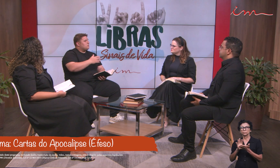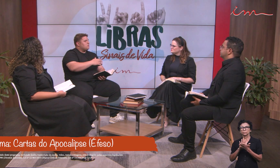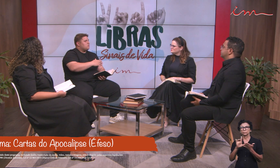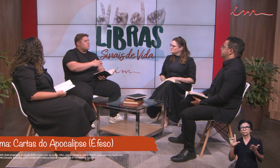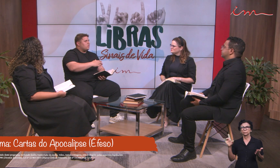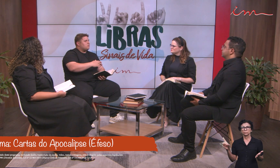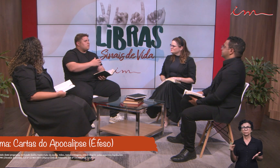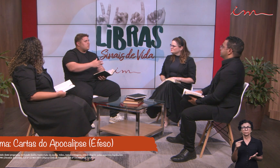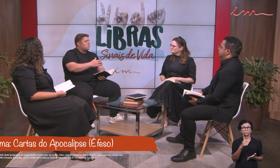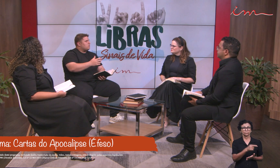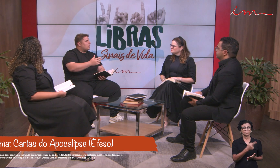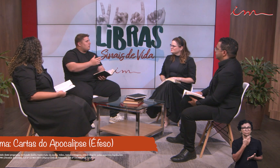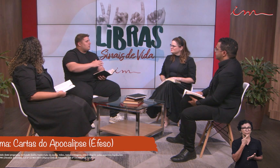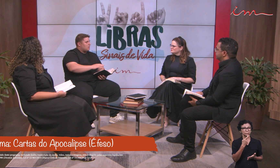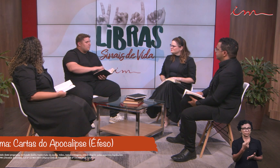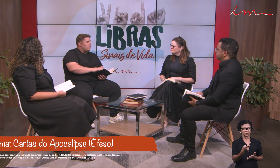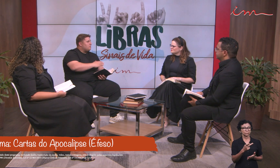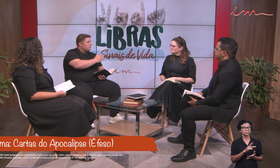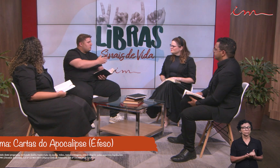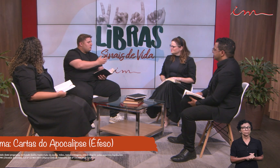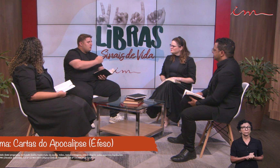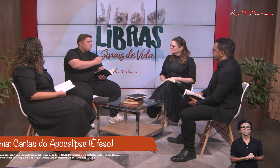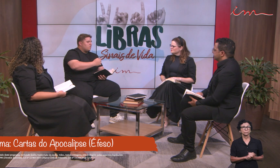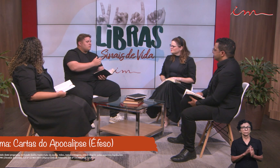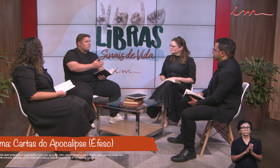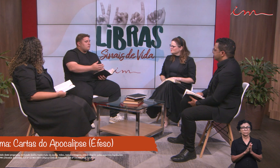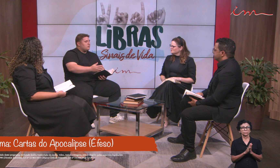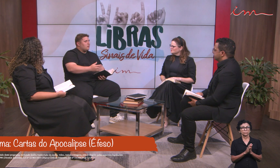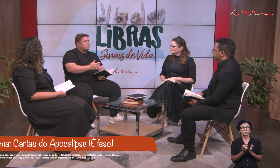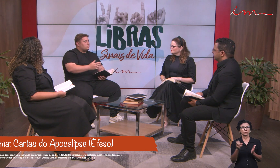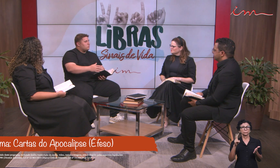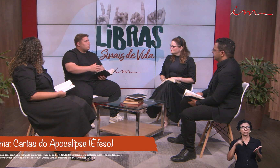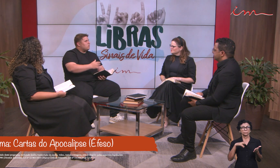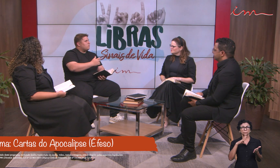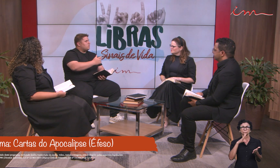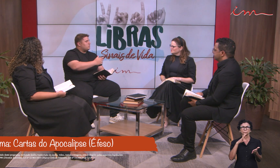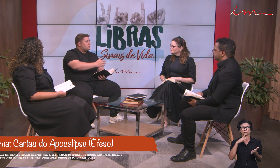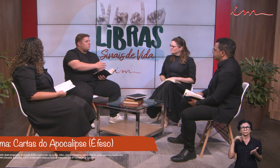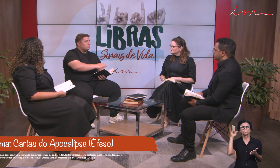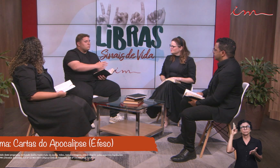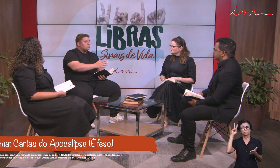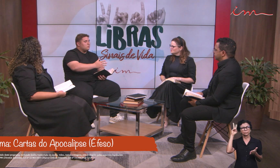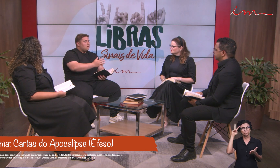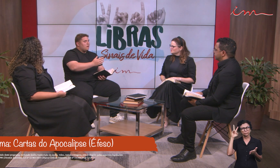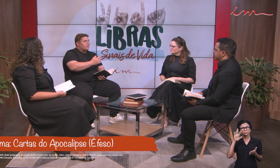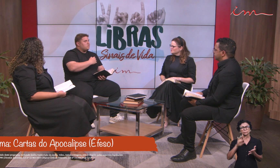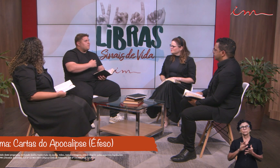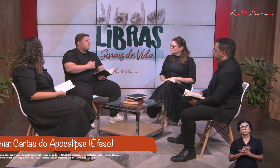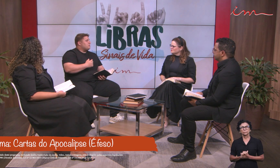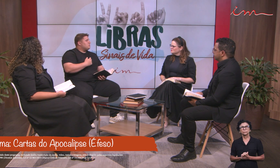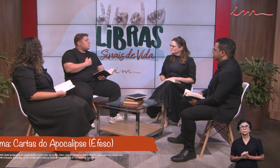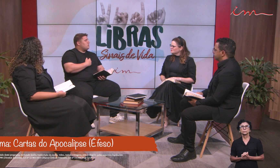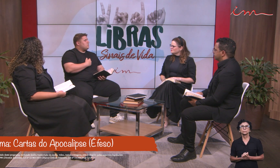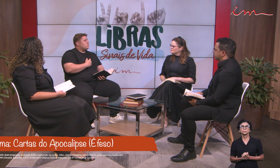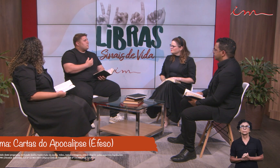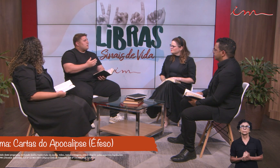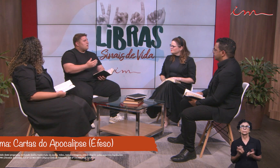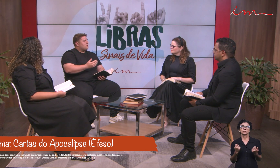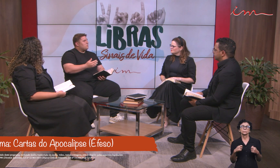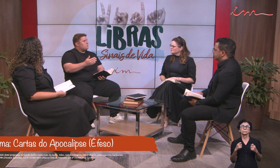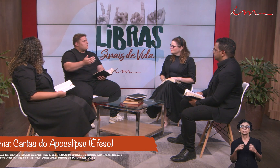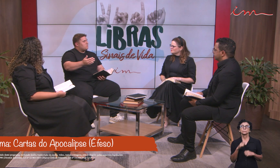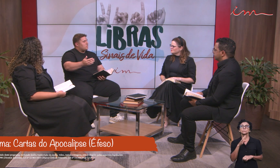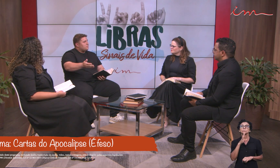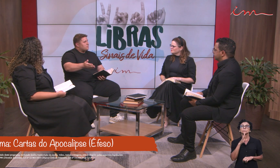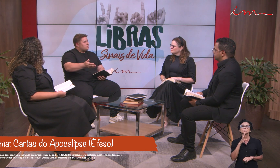falou da gente conhecer a Bíblia, né? Uhum. Conhecer a história, conhecer tudo, a gente também precisa conhecer sobre